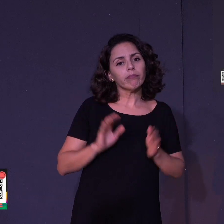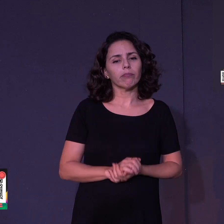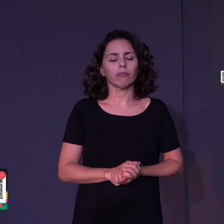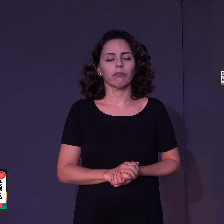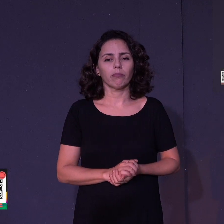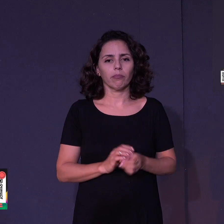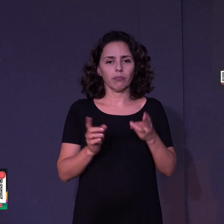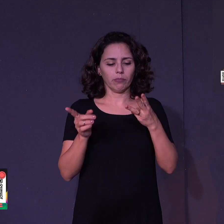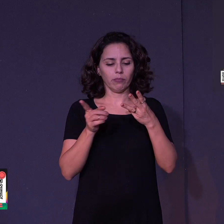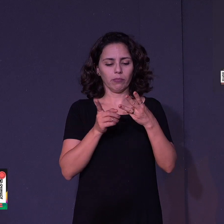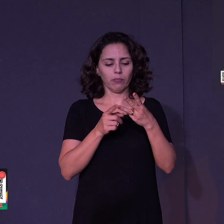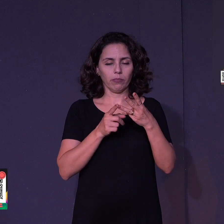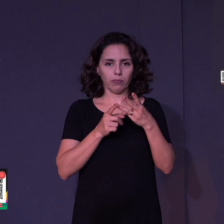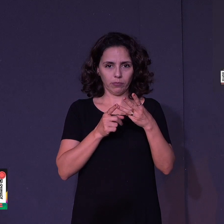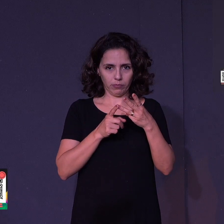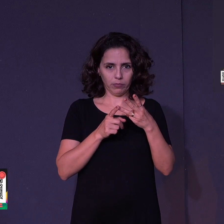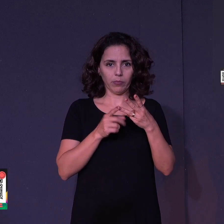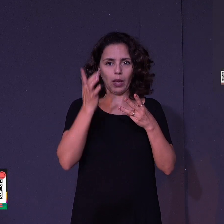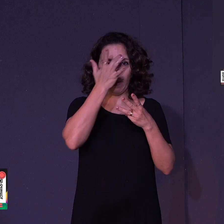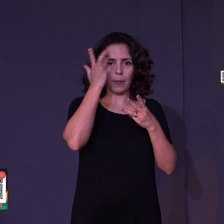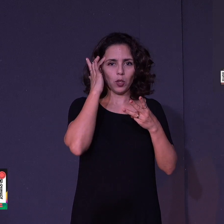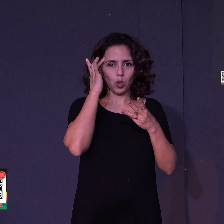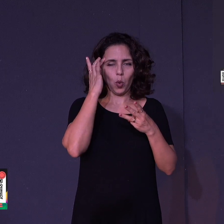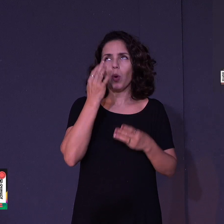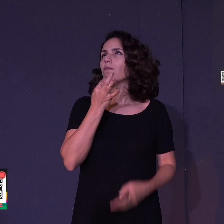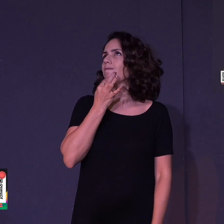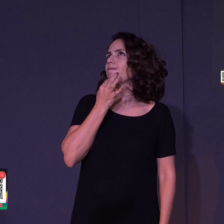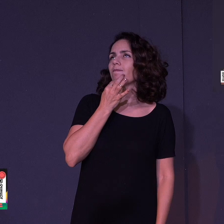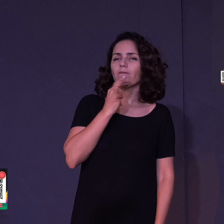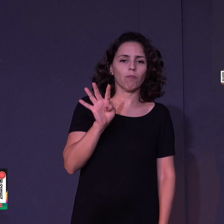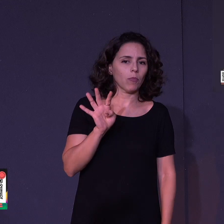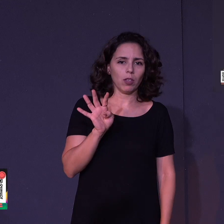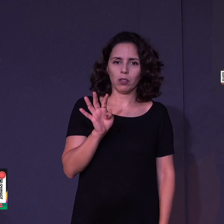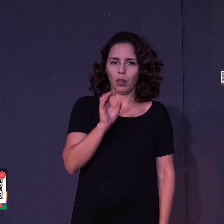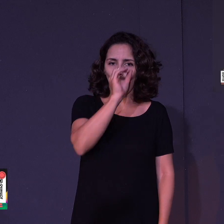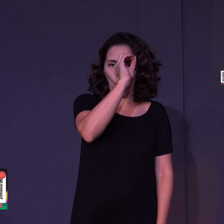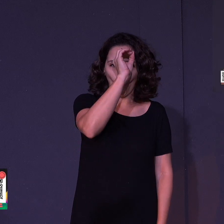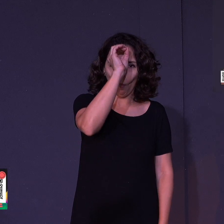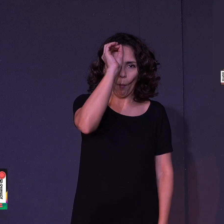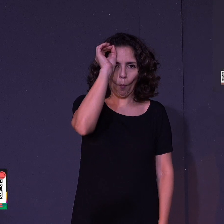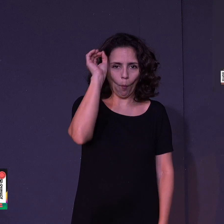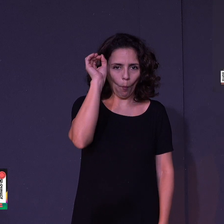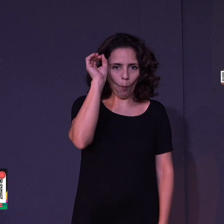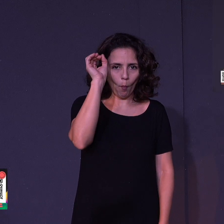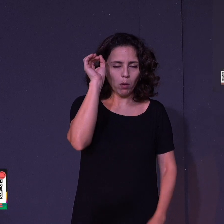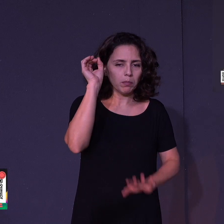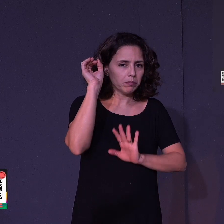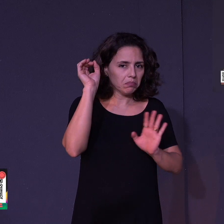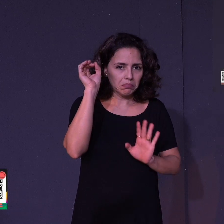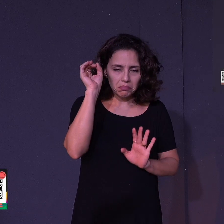não conhecem o Senhor Jesus, e para este Deus tem novidade de vida que nunca foi vista nem